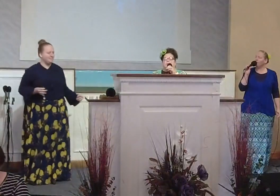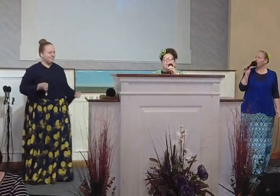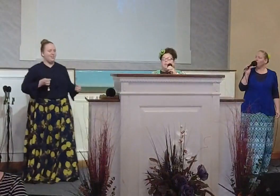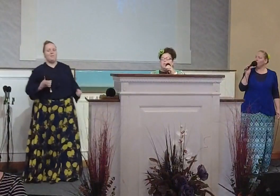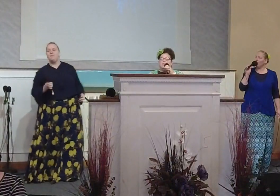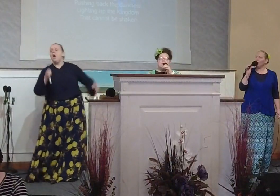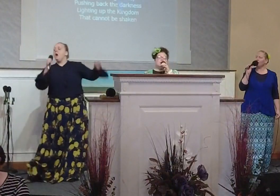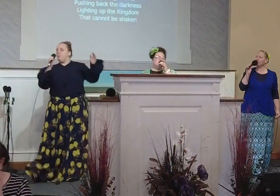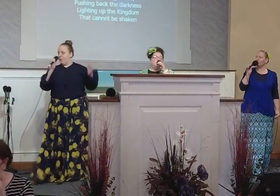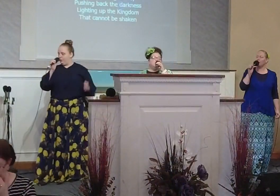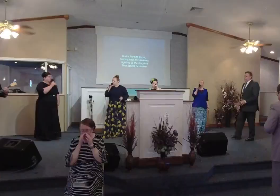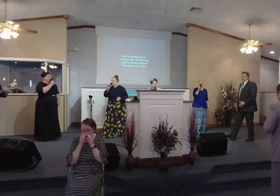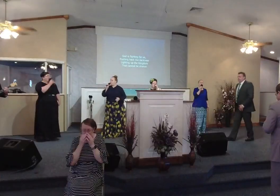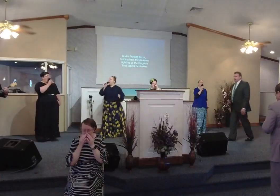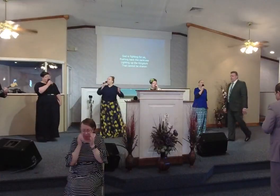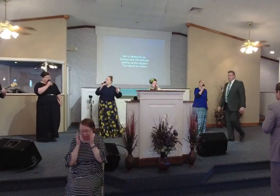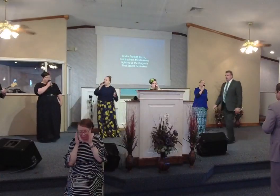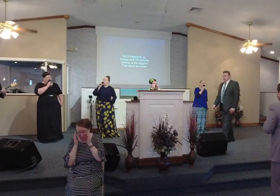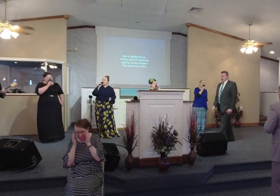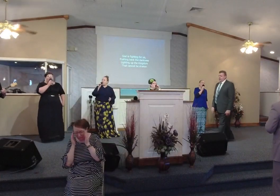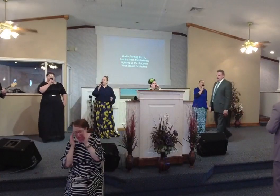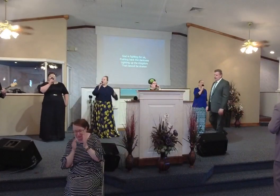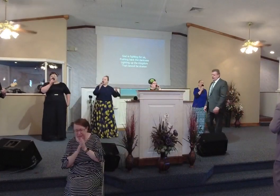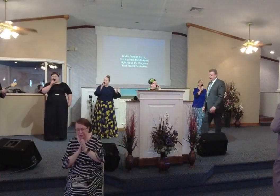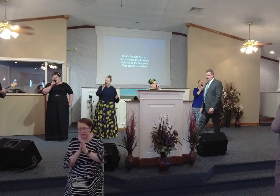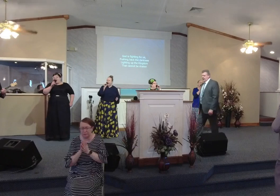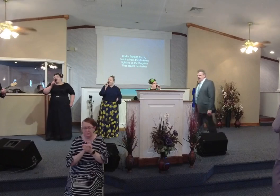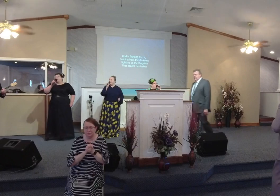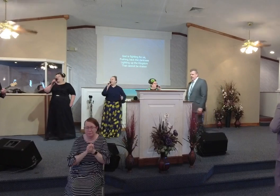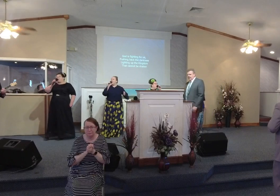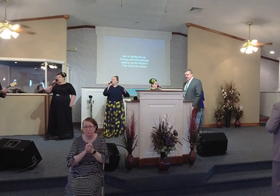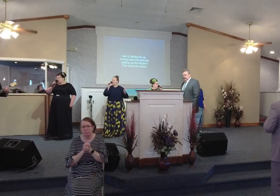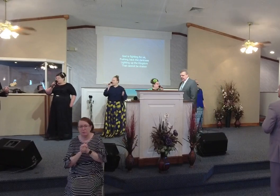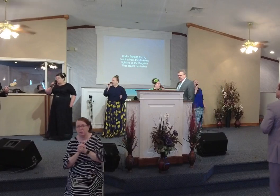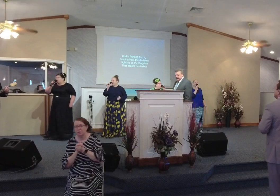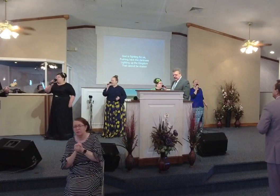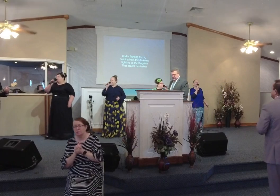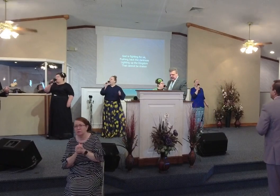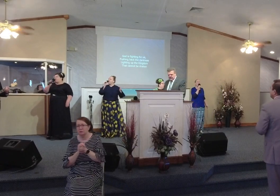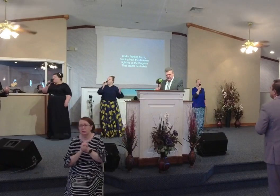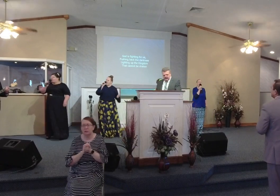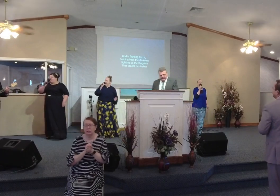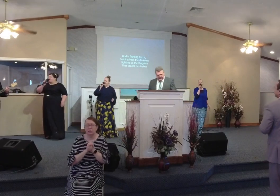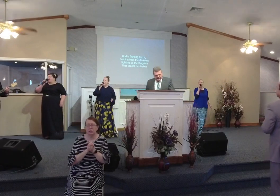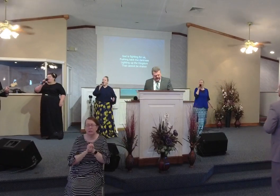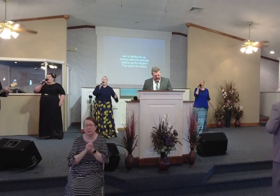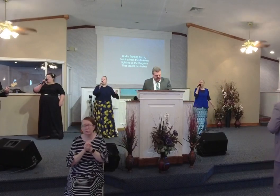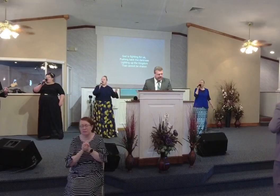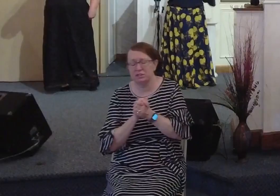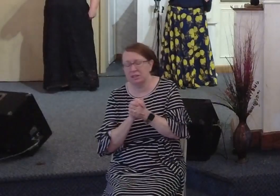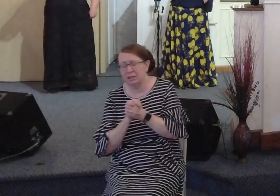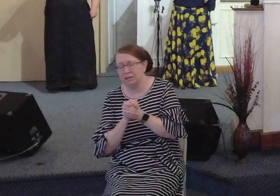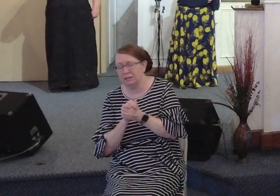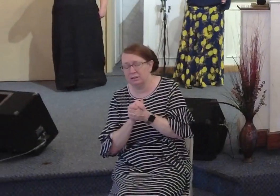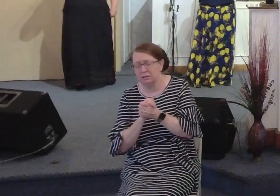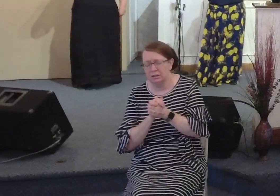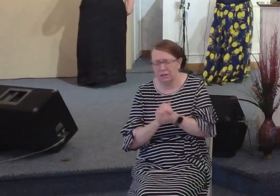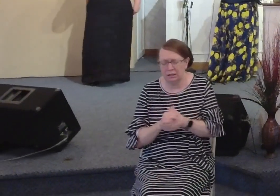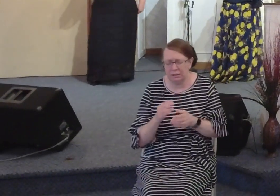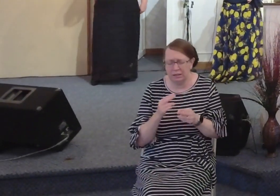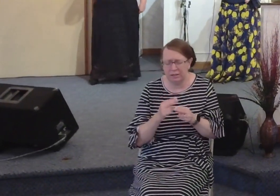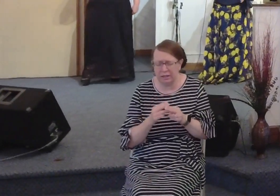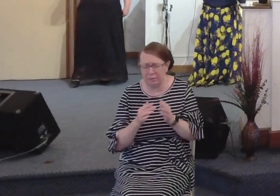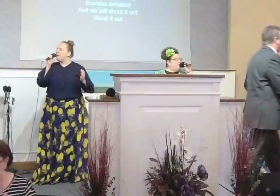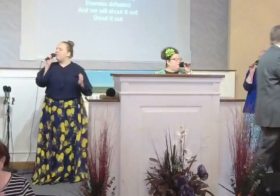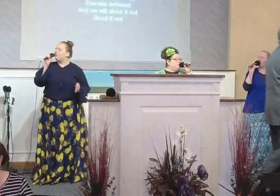Aleluya. Dios está peleando por nosotros, poniendo atrás las oscuridades, iluminando desde el cielo, que